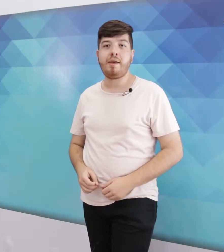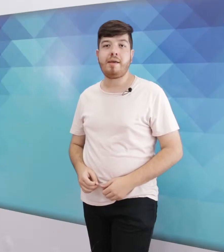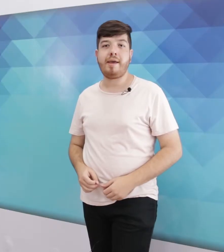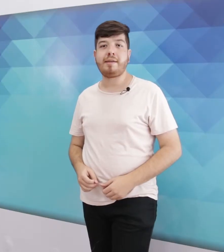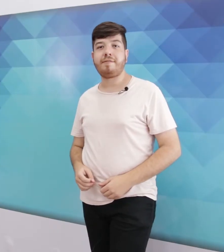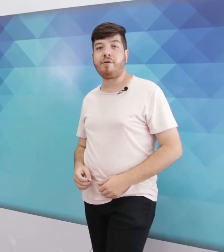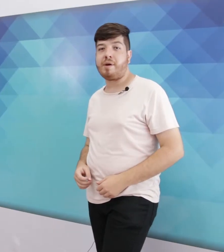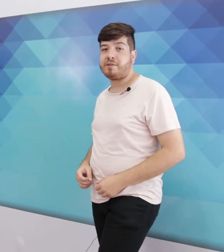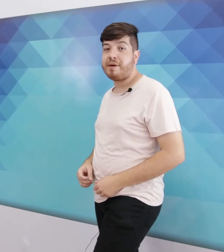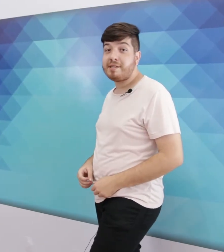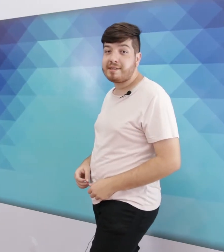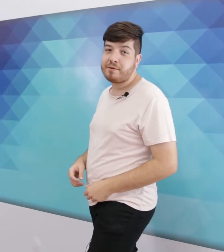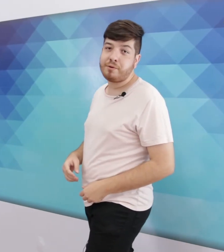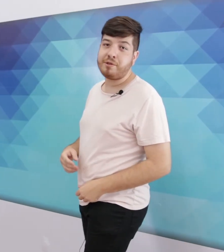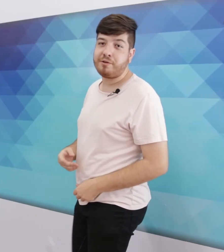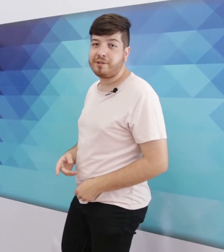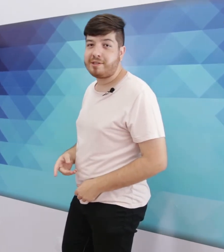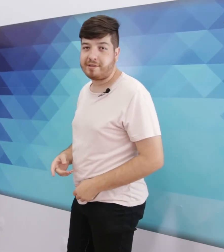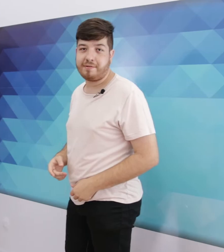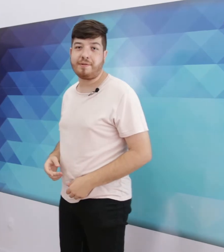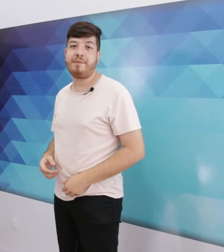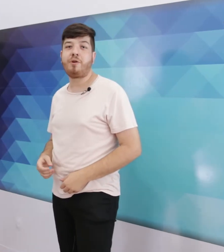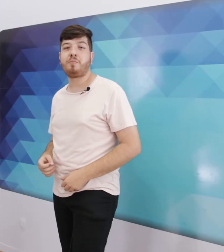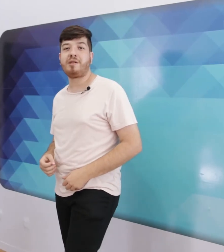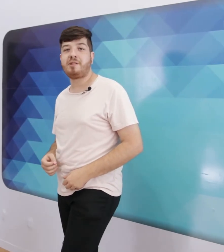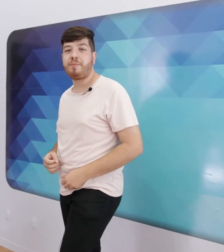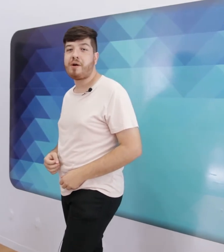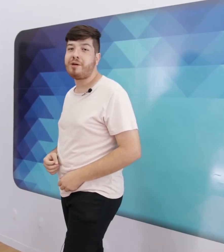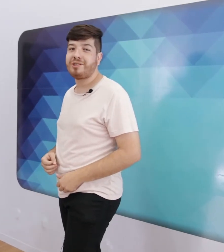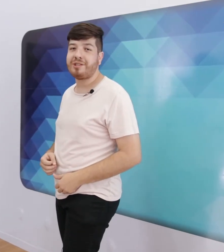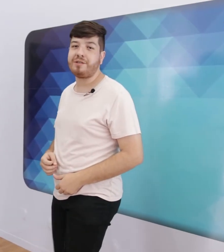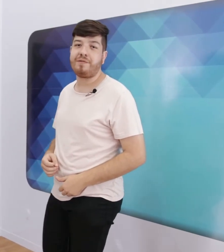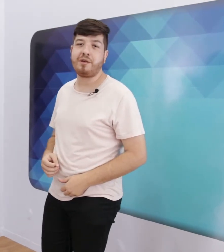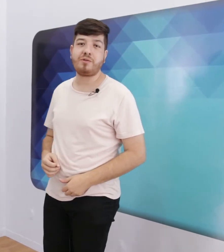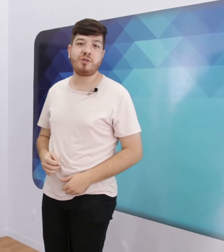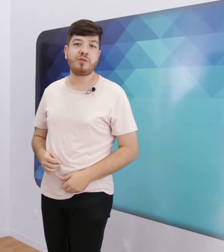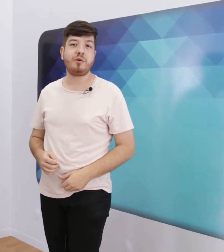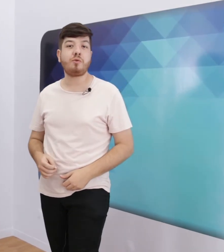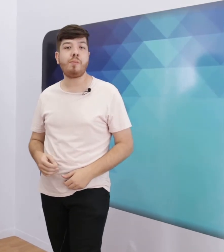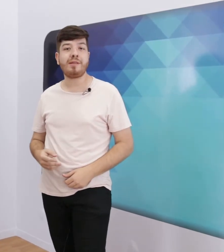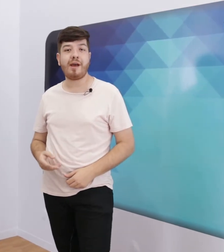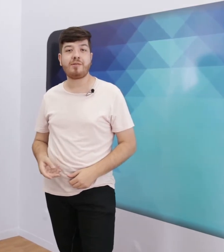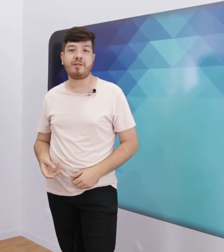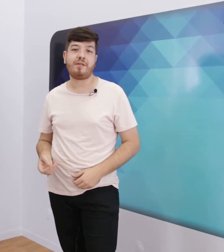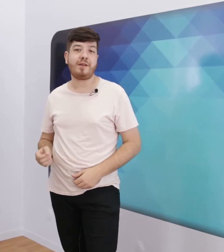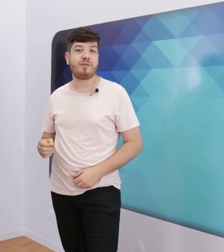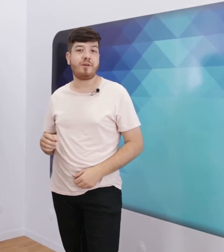E essa foi mais uma edição do Unir Notícias. Você pode participar com a gente enviando sugestões ou comentários através do nosso